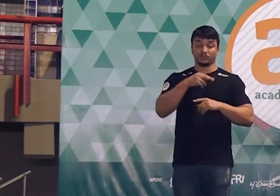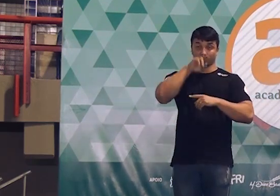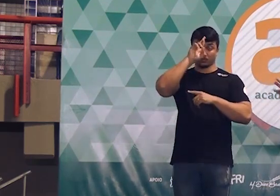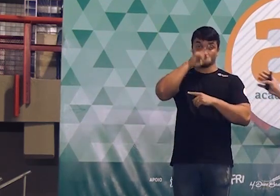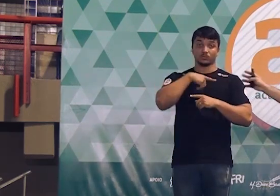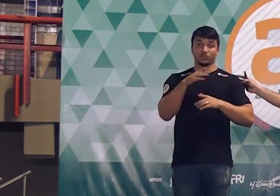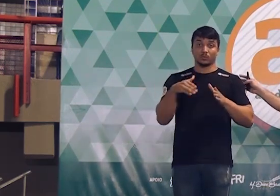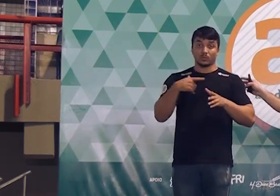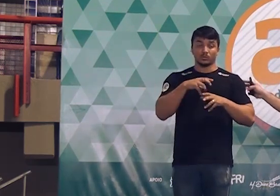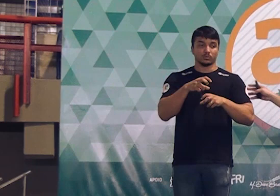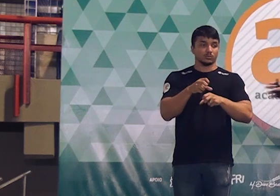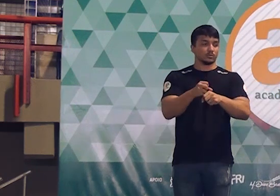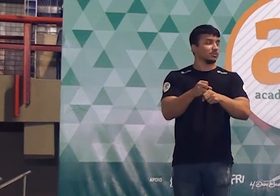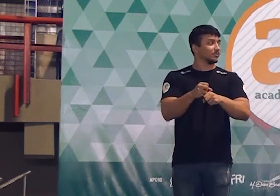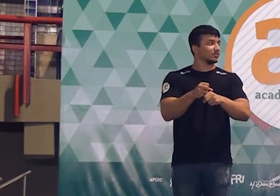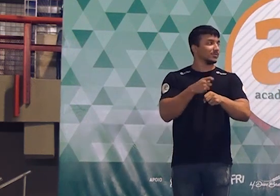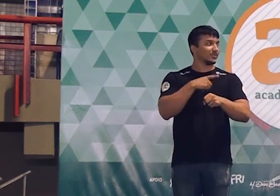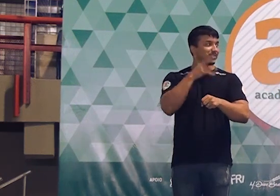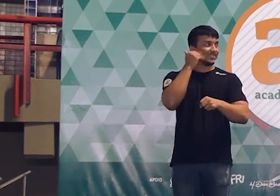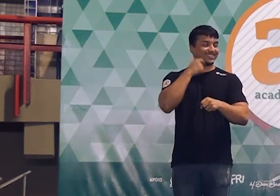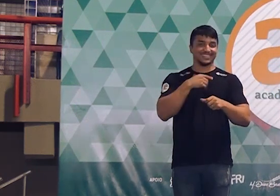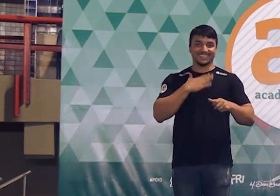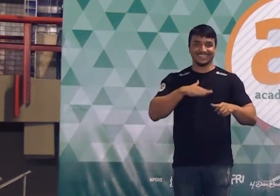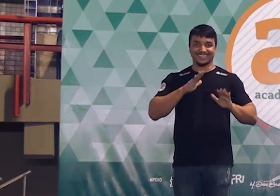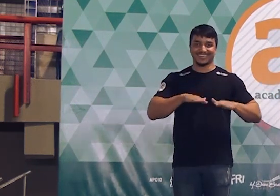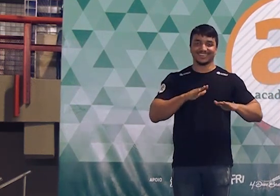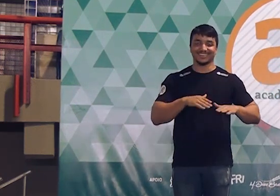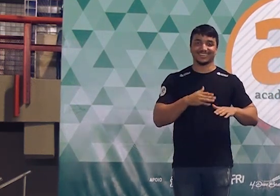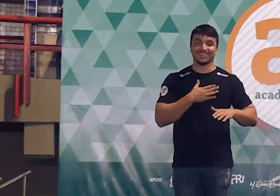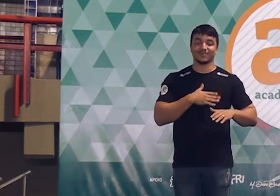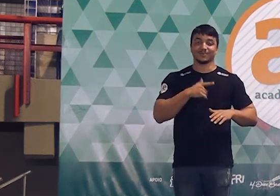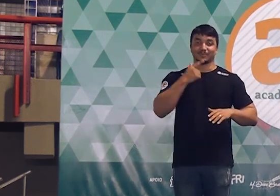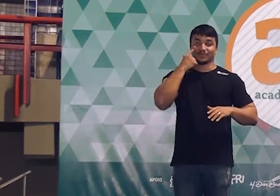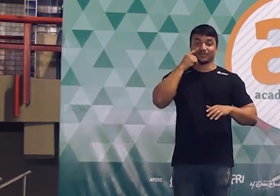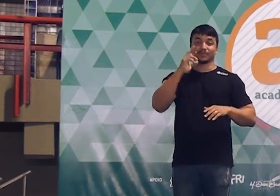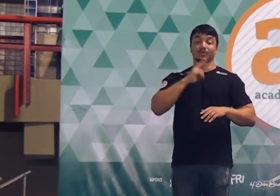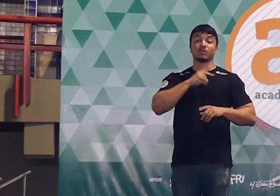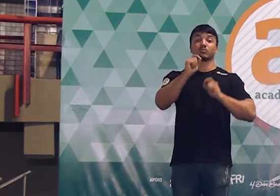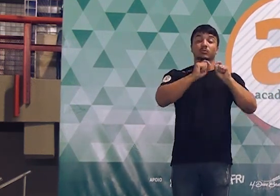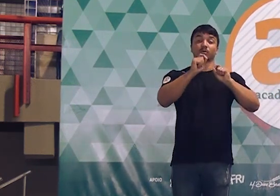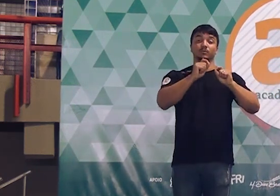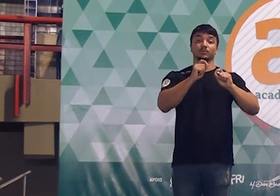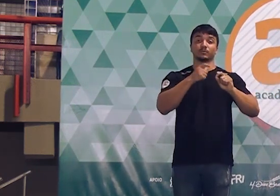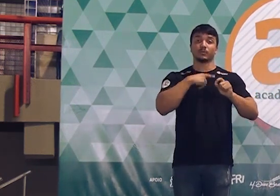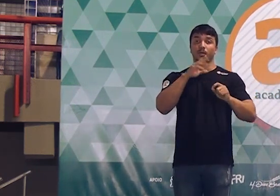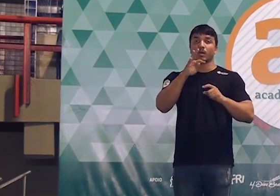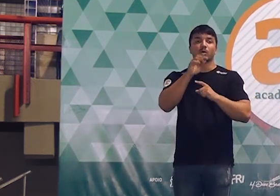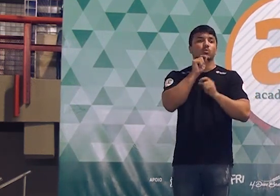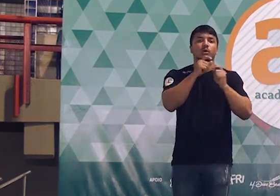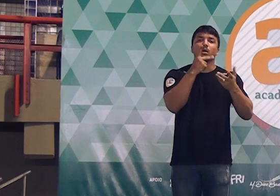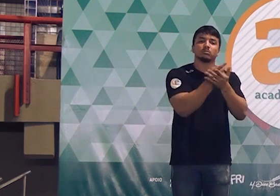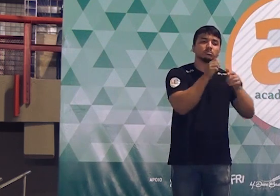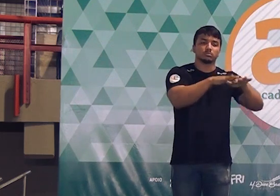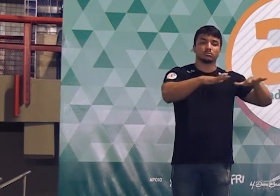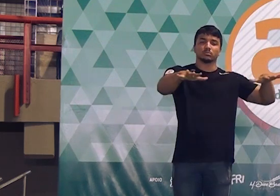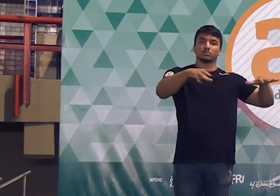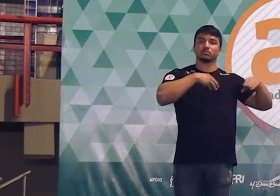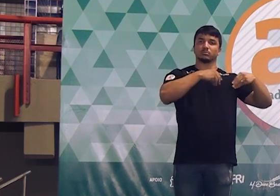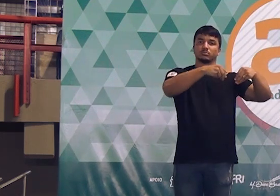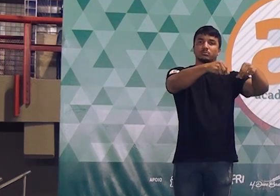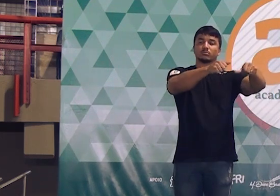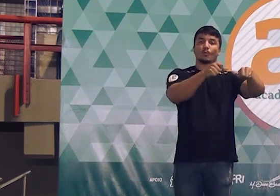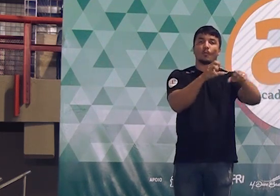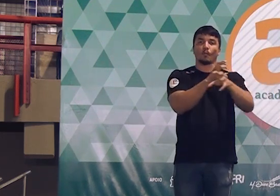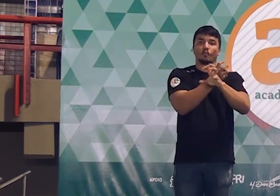inteiro na margem do Rio Seco. Eu sei que eu estou muito rápido, mas eu vou mais devagar um pouquinho. Resultado, Trigueiro, aquilo ali é o espaço sendo